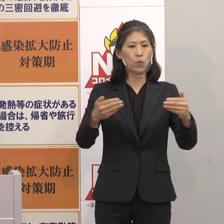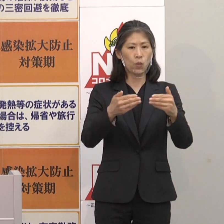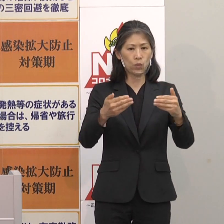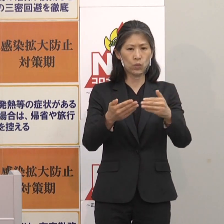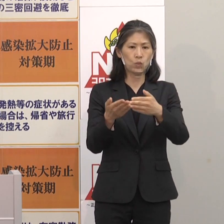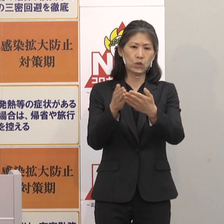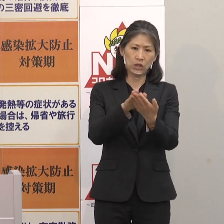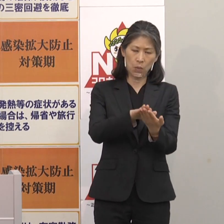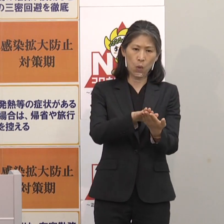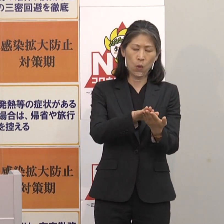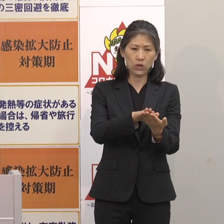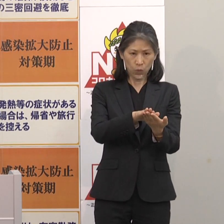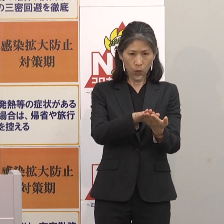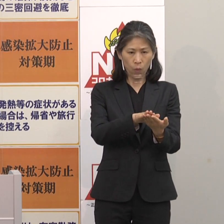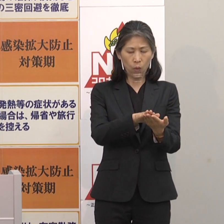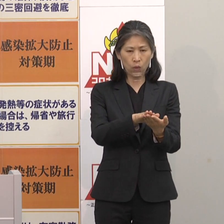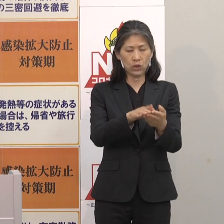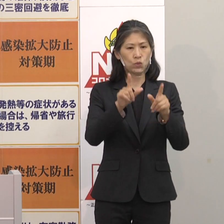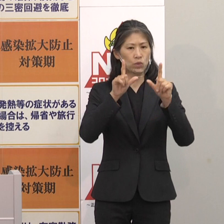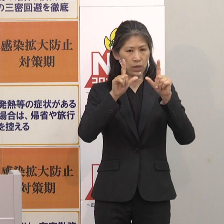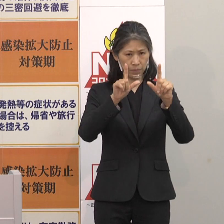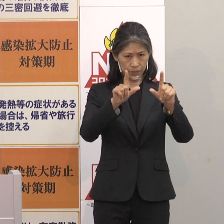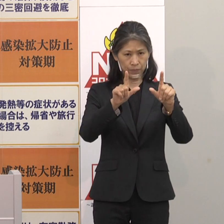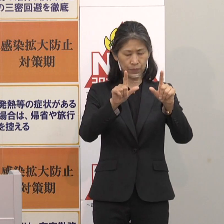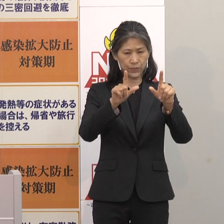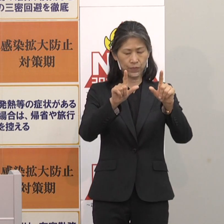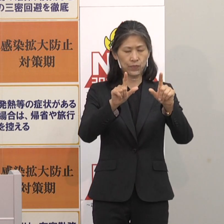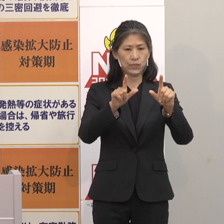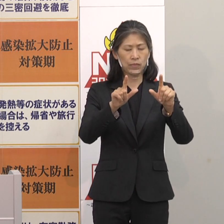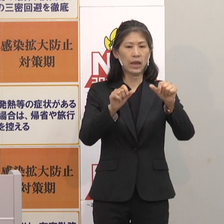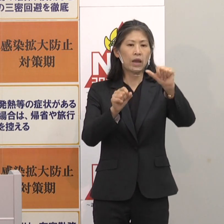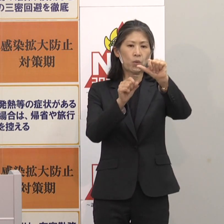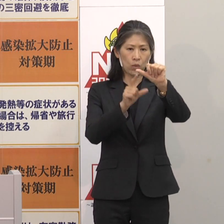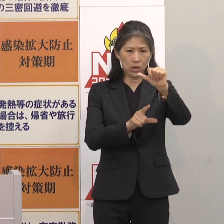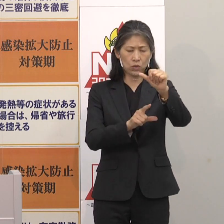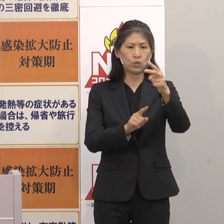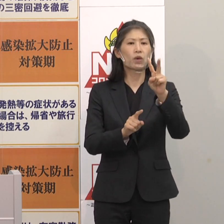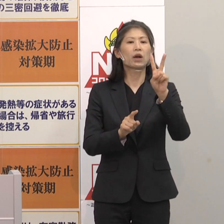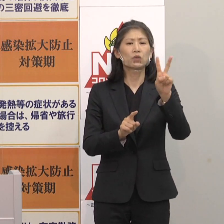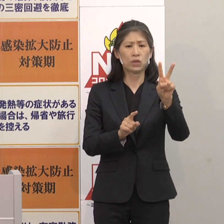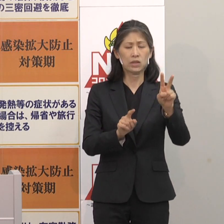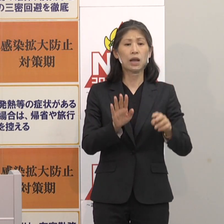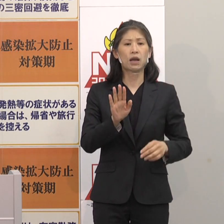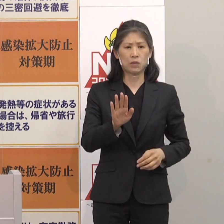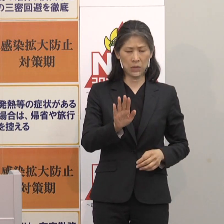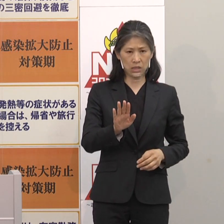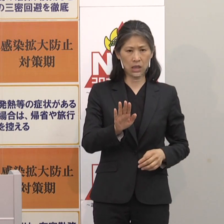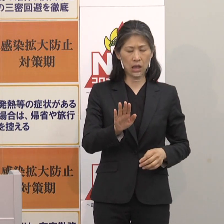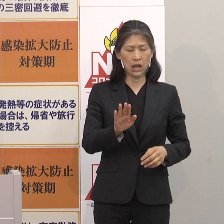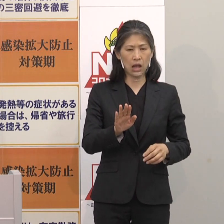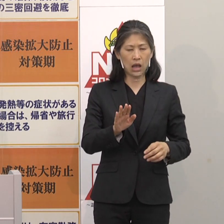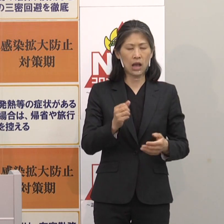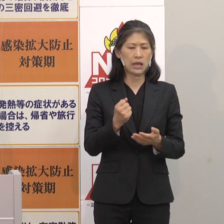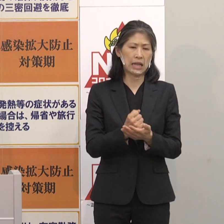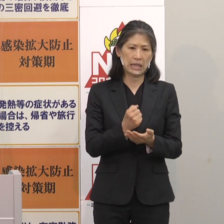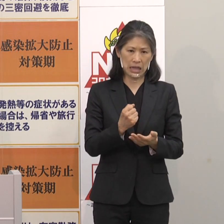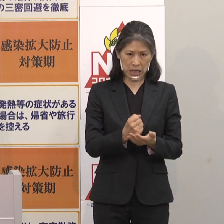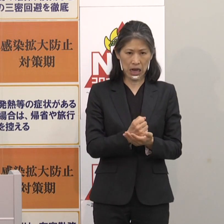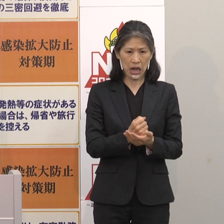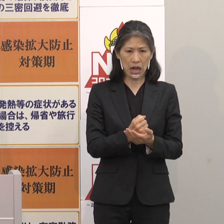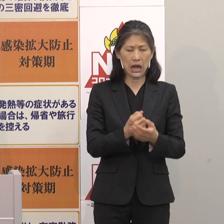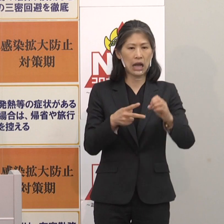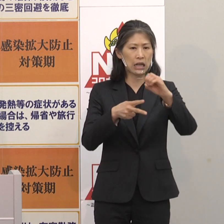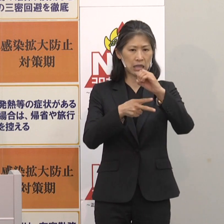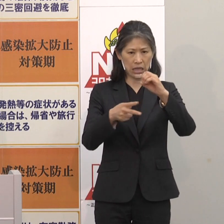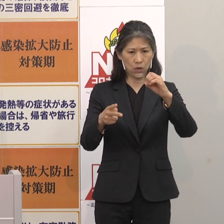ります。5月の交通死亡事故2件生じておりまして、今月も残念ながらゼロという目標は